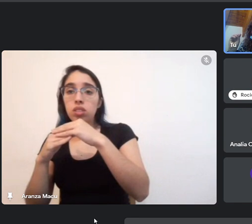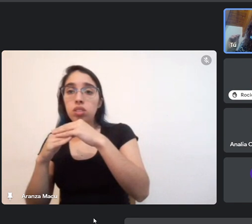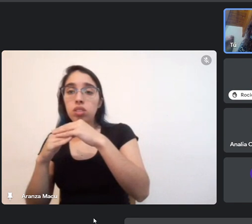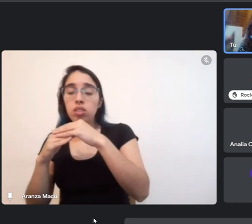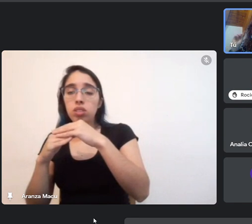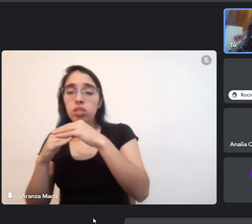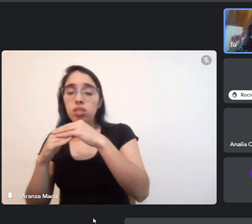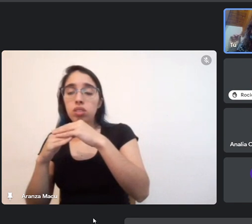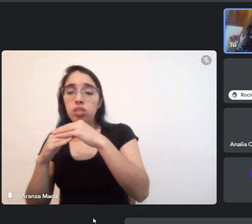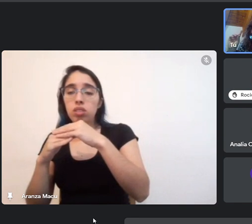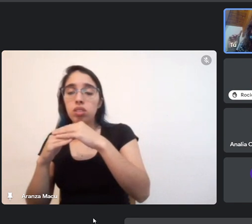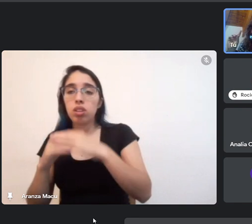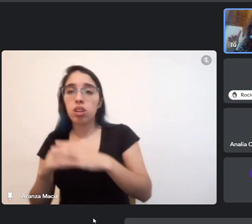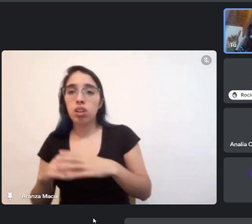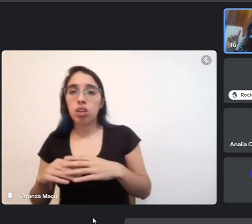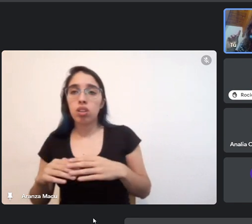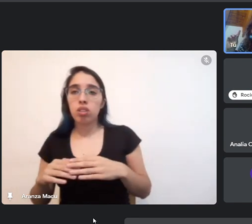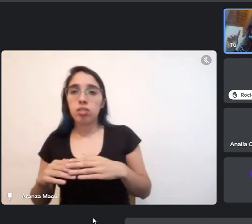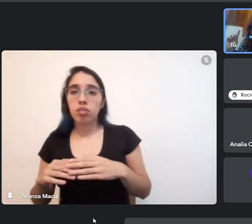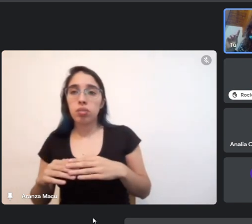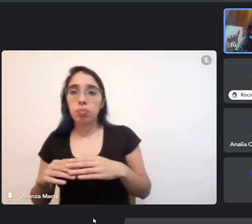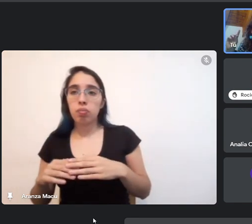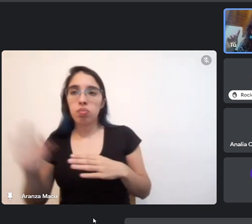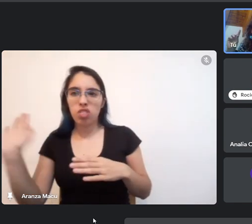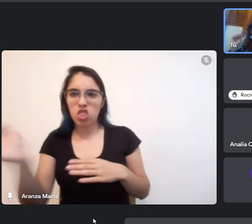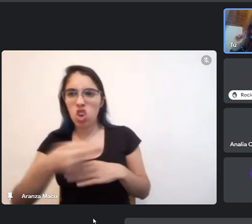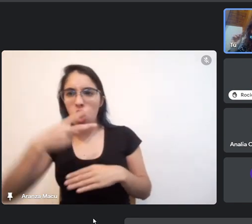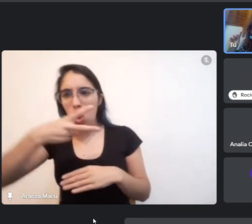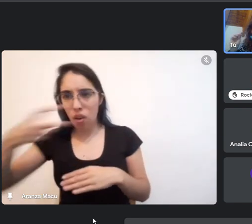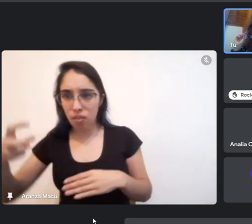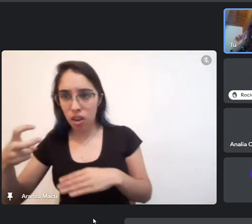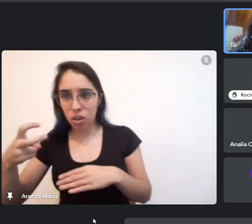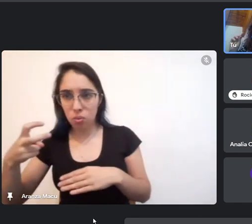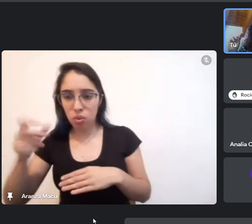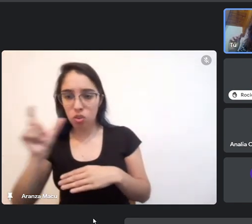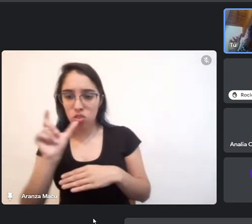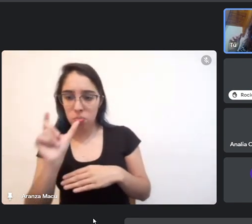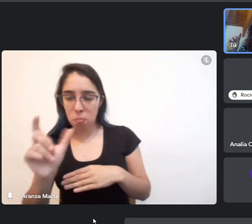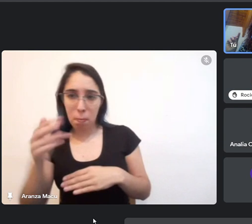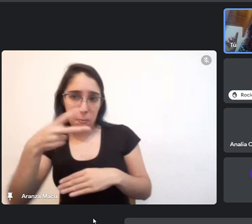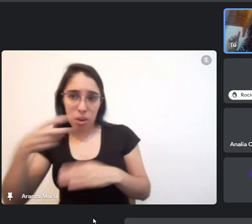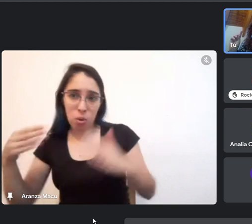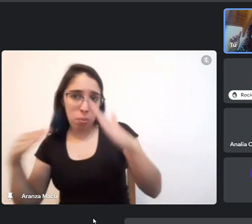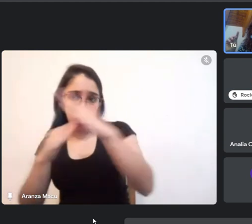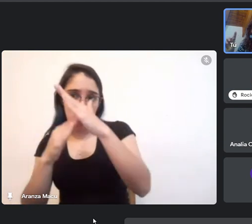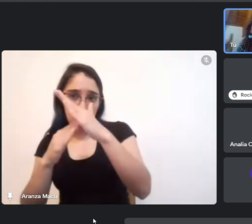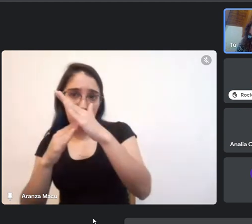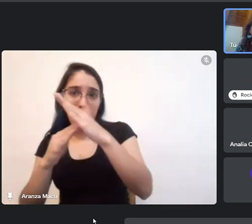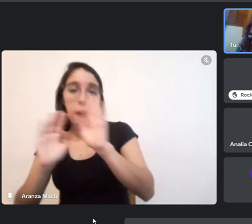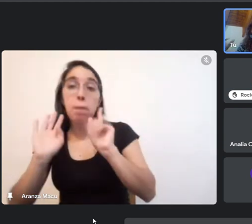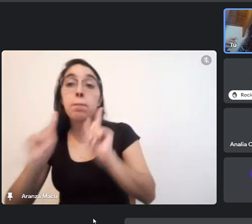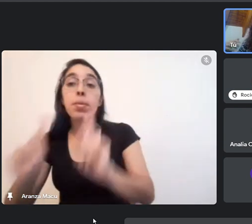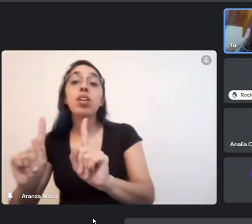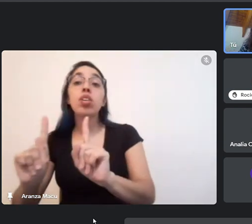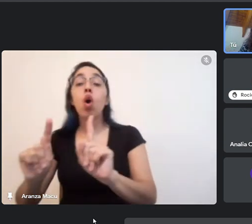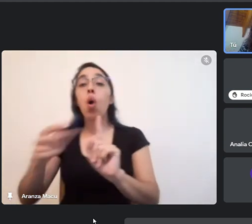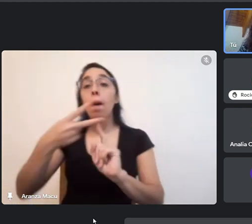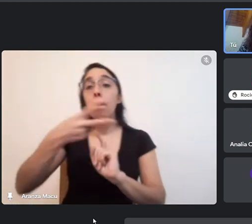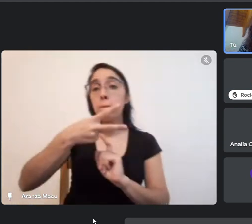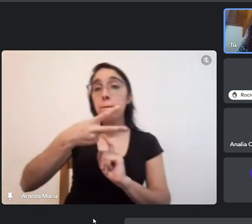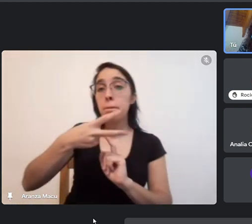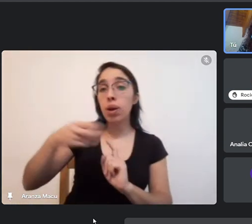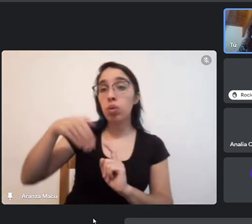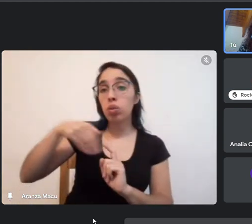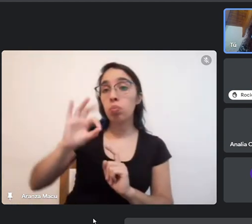principal, menos los modales. Los verbos modales siempre van al principio de la